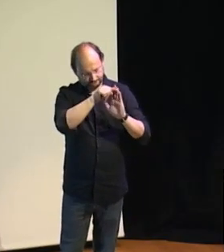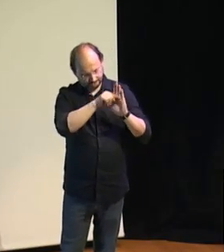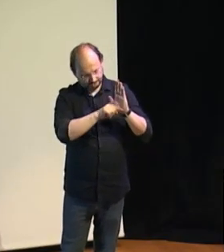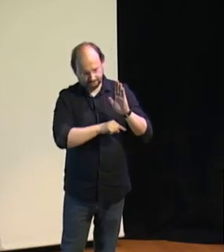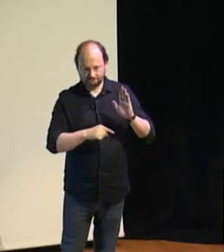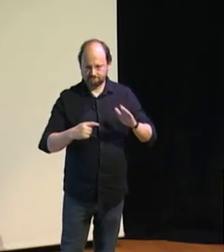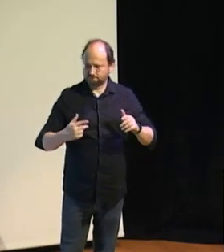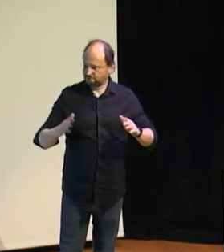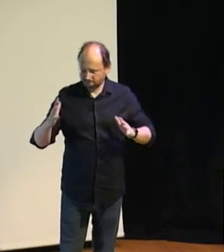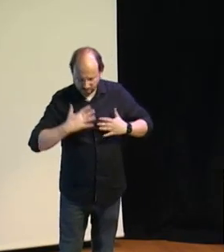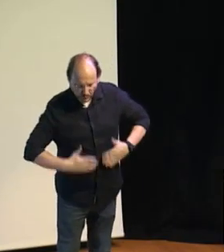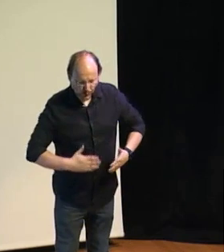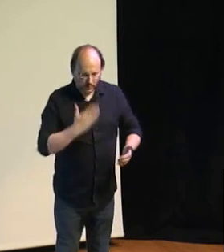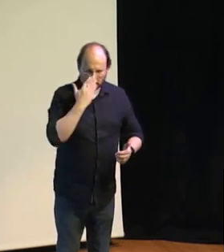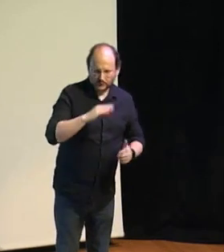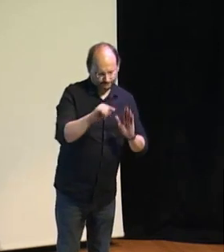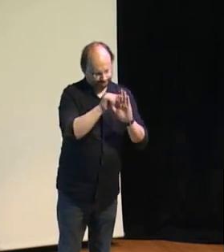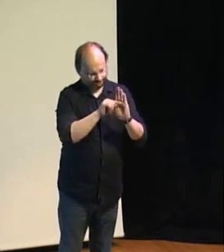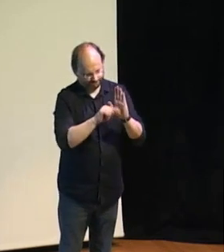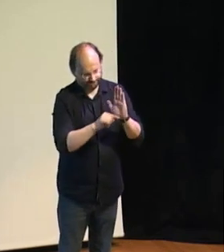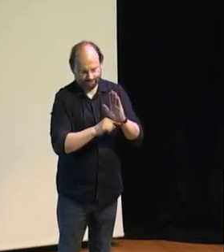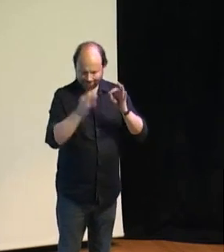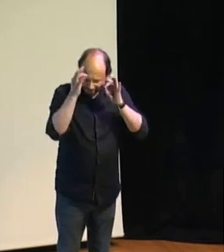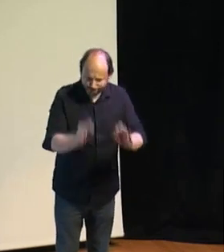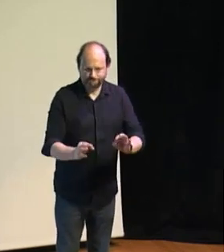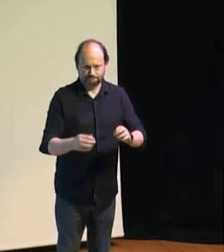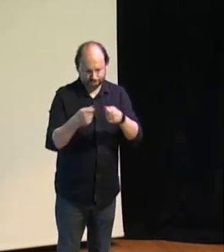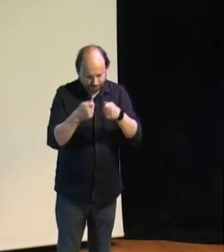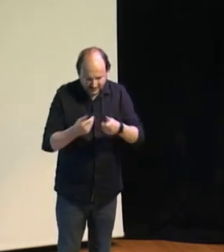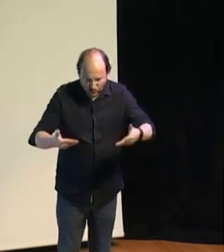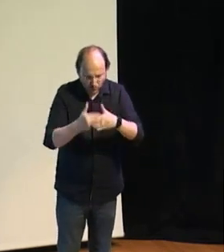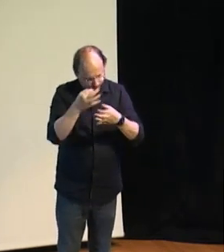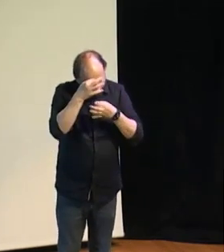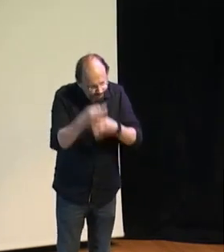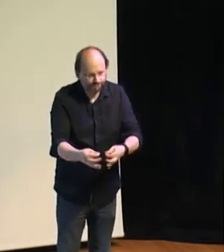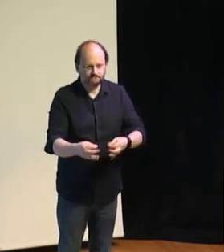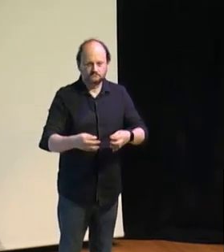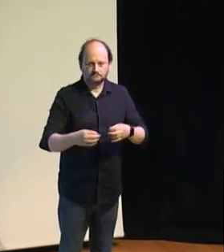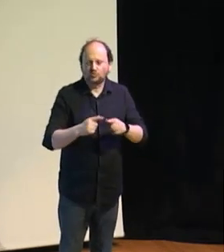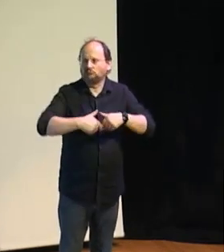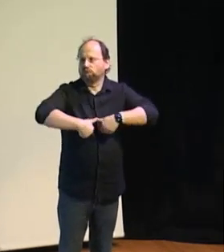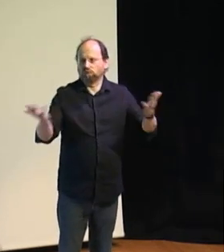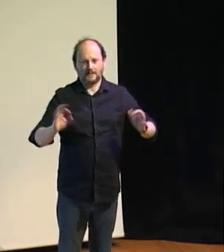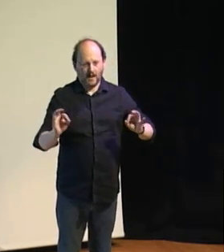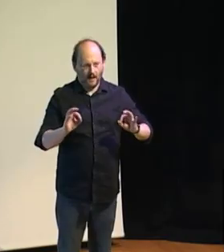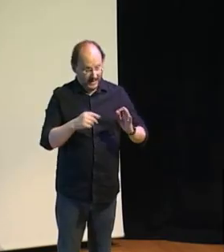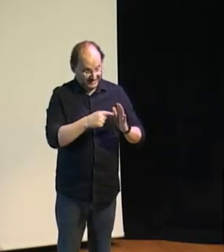La gestuelle médiévale respectait un certain nombre de contraintes et de règles. On ne l'utilisait pas de